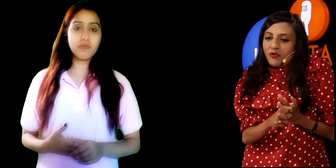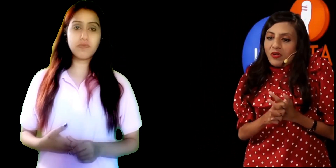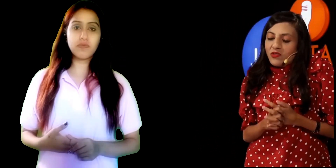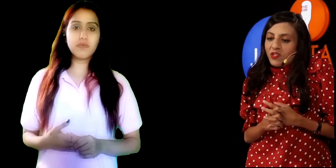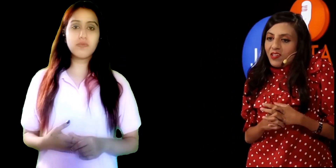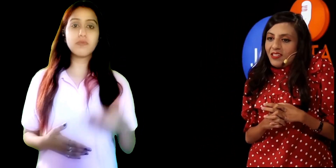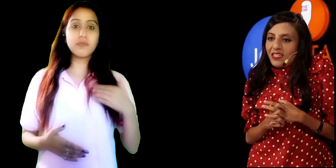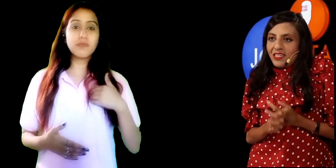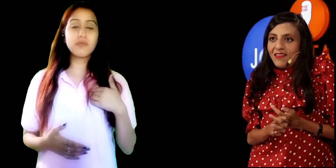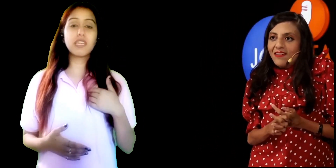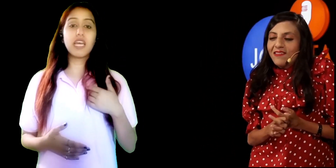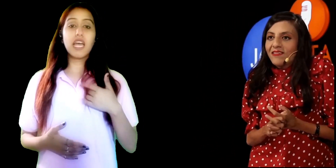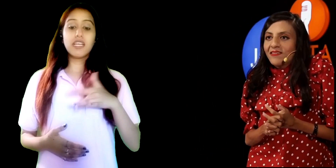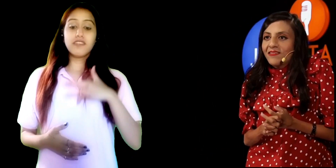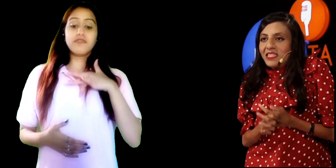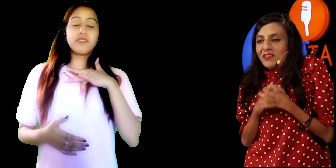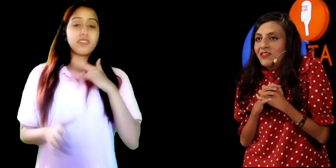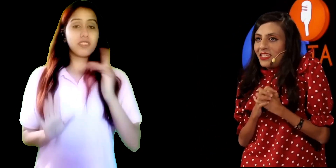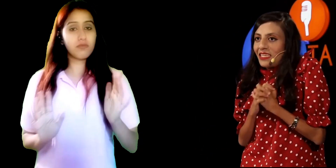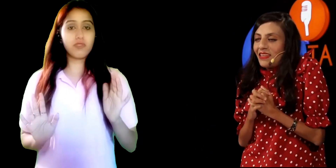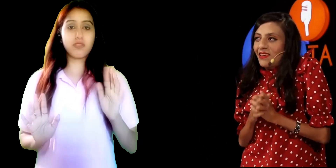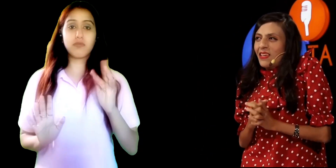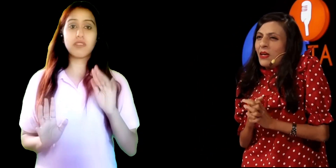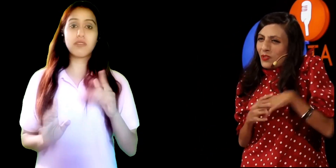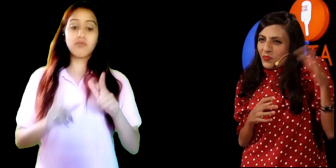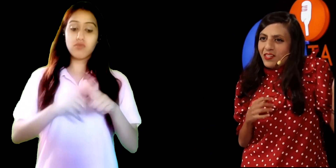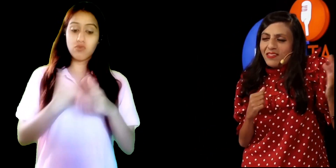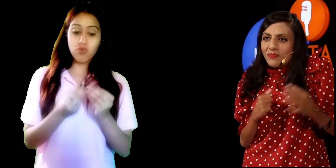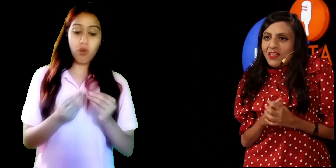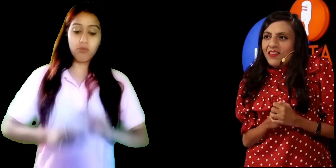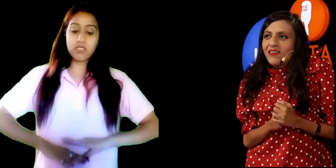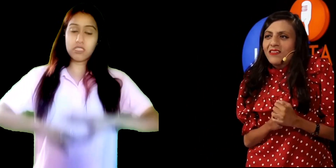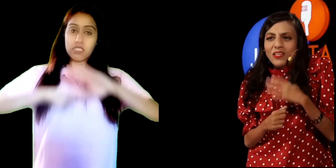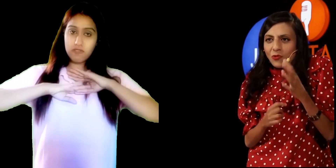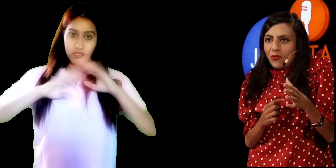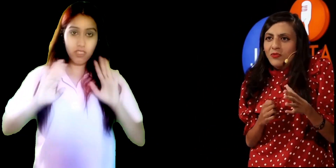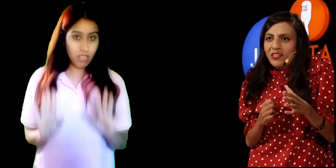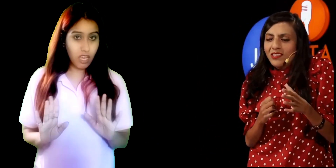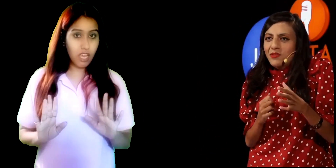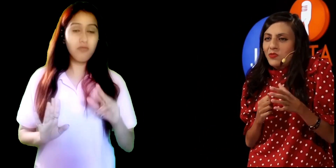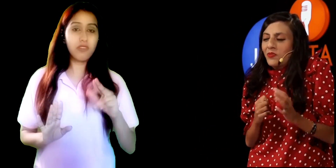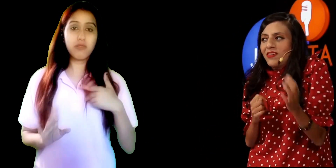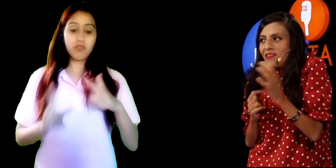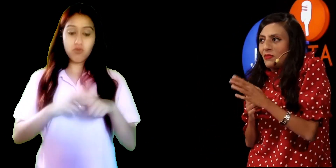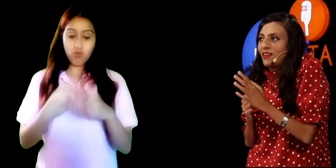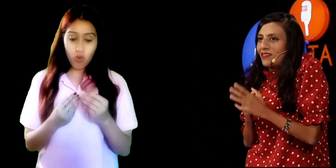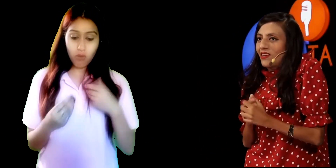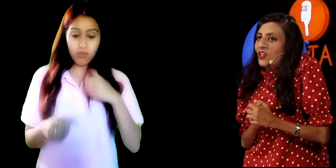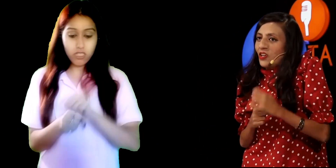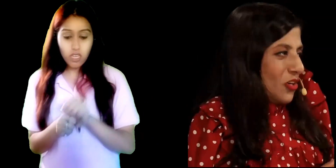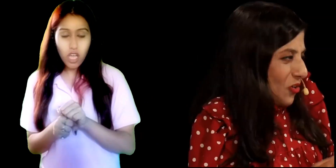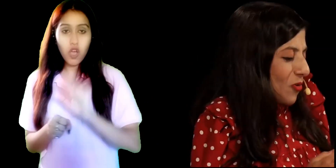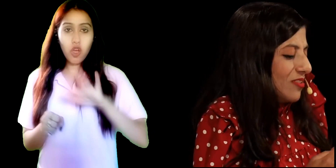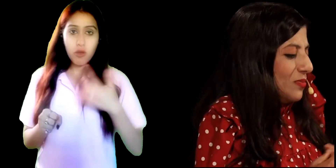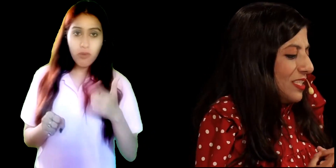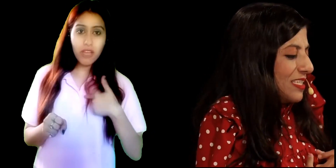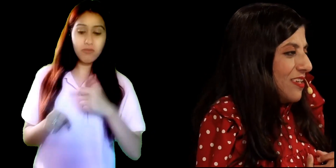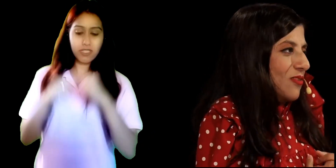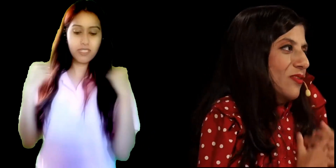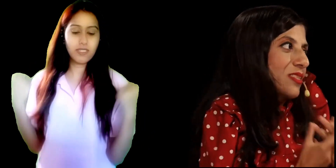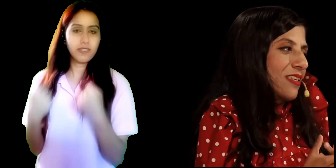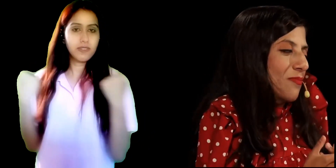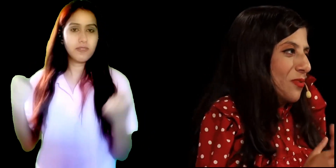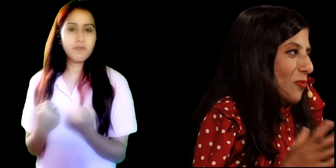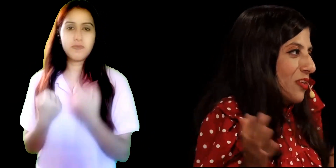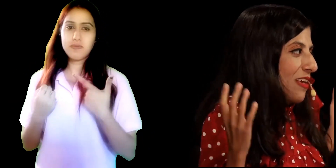उस पॉइंट पे फिर मैंने सोचा कि ठीक है, सिविल सर्विसेज देते हैं। बचपन का सपना था या तो डॉक्टर बनना था बचपन में, या ये बनना था। डॉक्टर भी